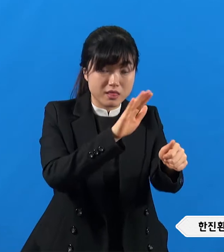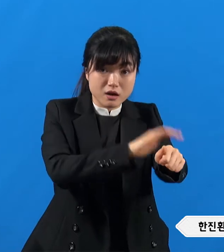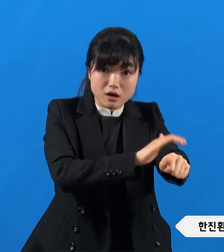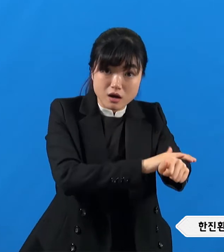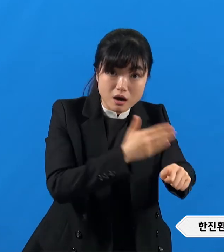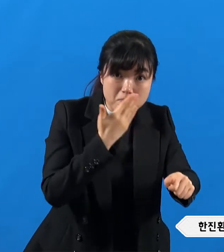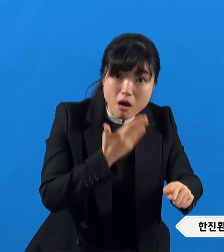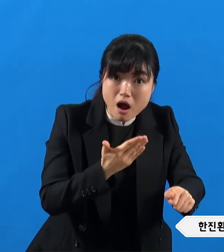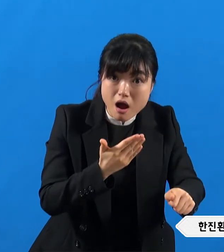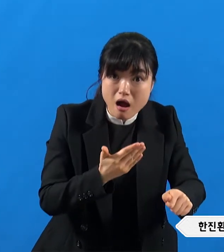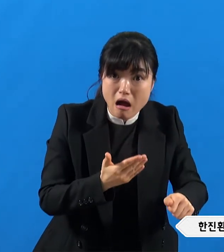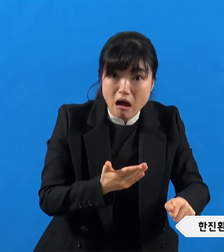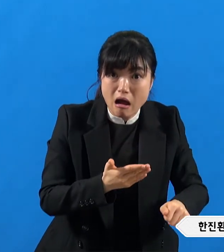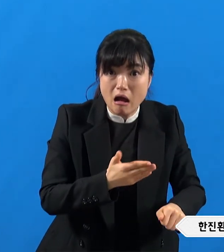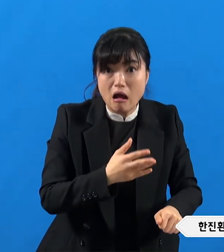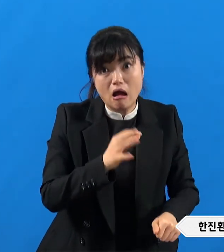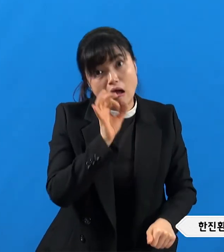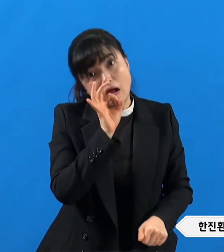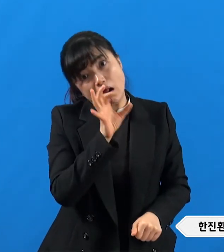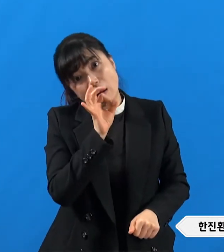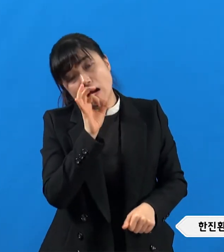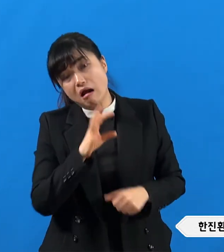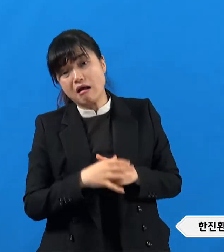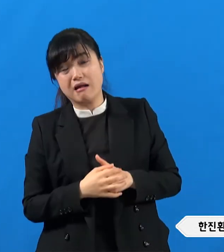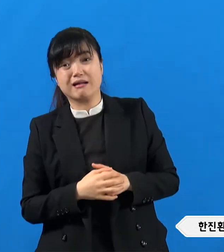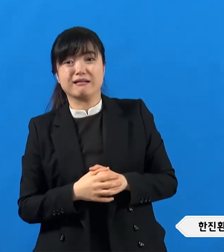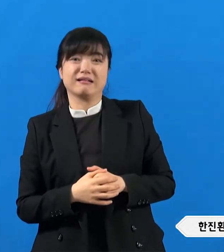나음을 얻겠다, 그런 생각을 할 수 있었겠습니까?